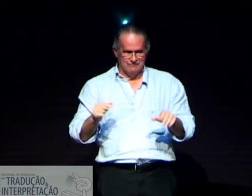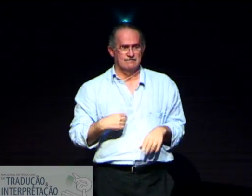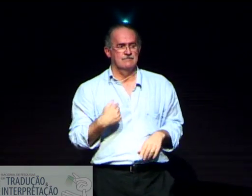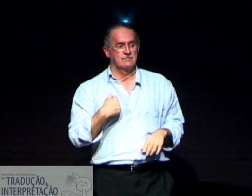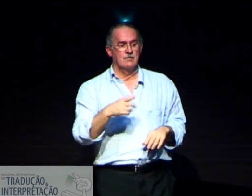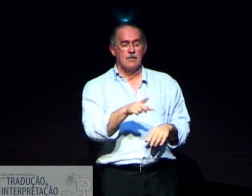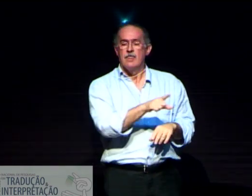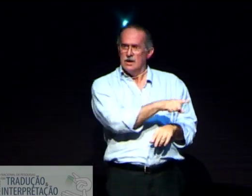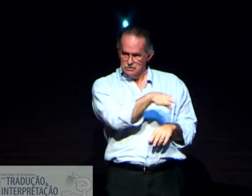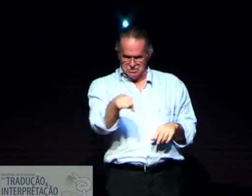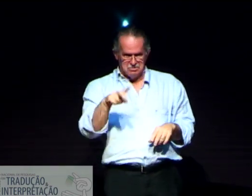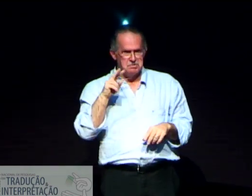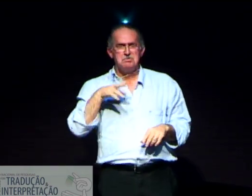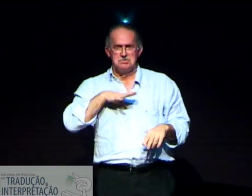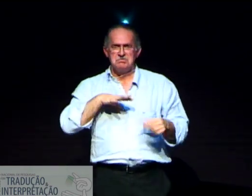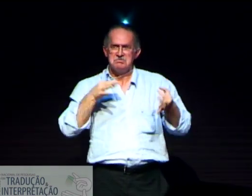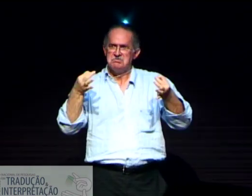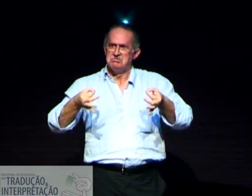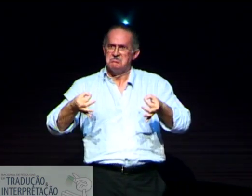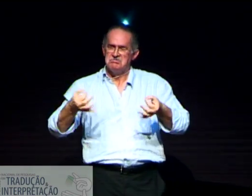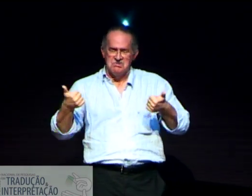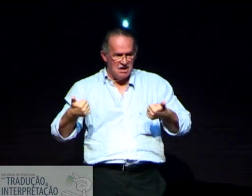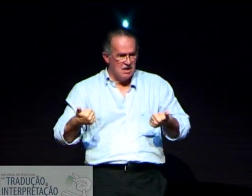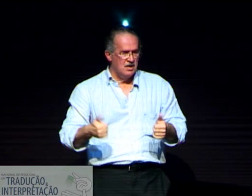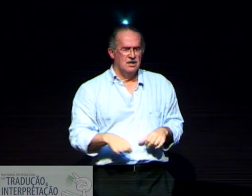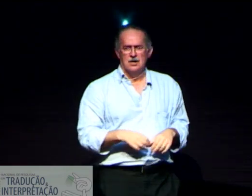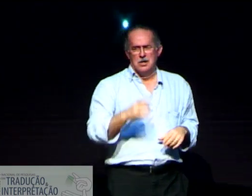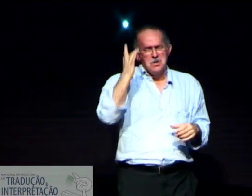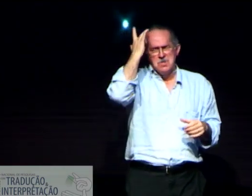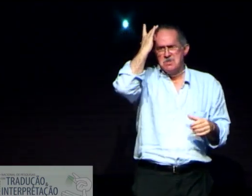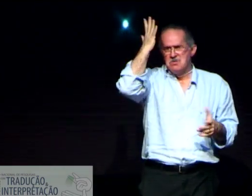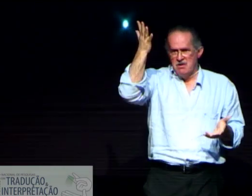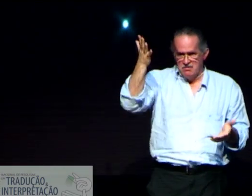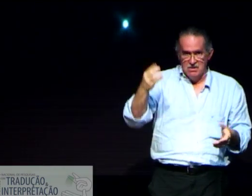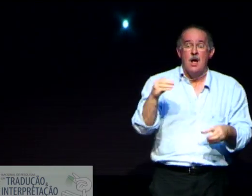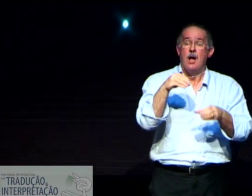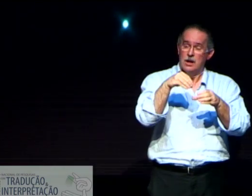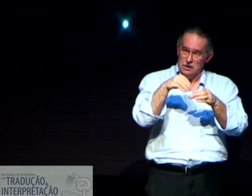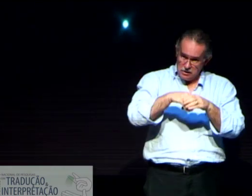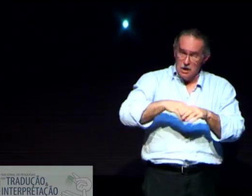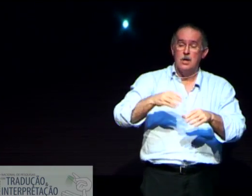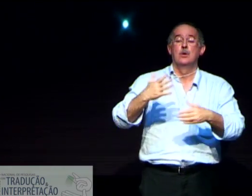Eu não vou apresentar aqui em português, né? Nós temos essa frase.